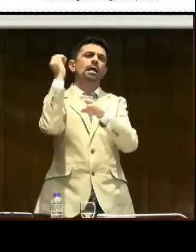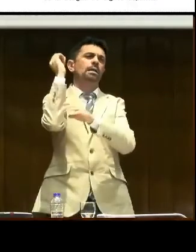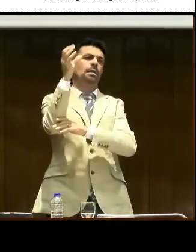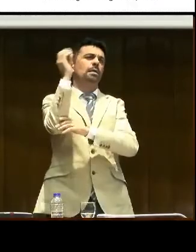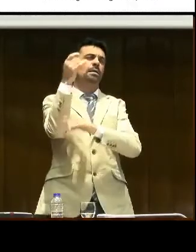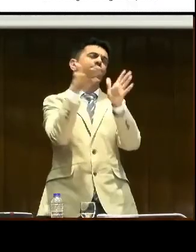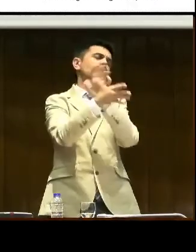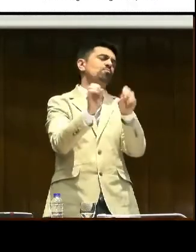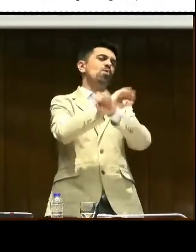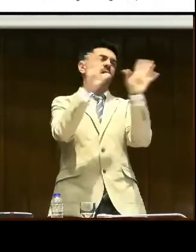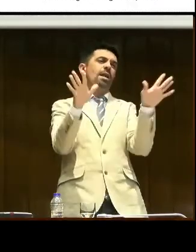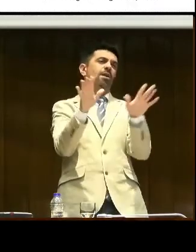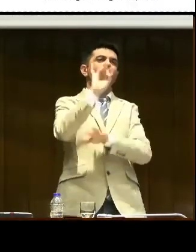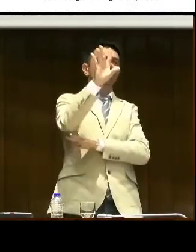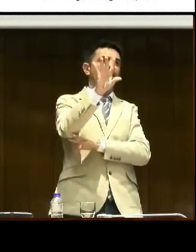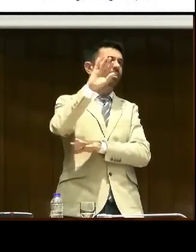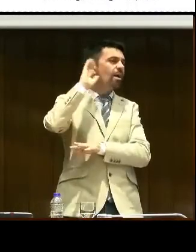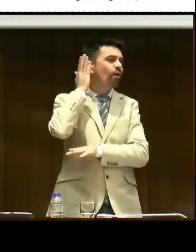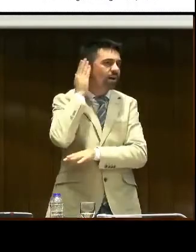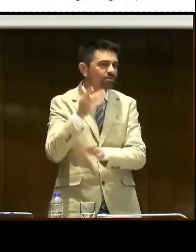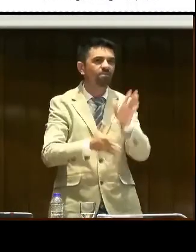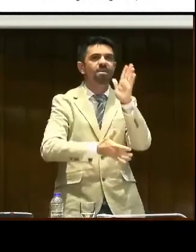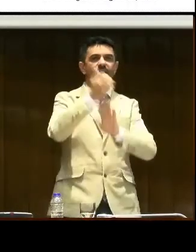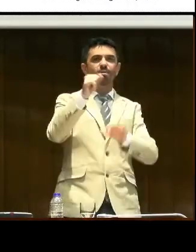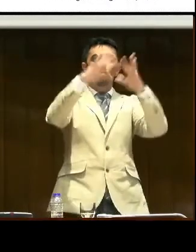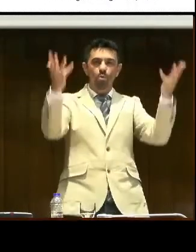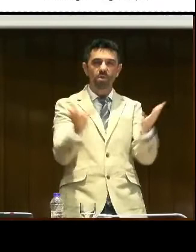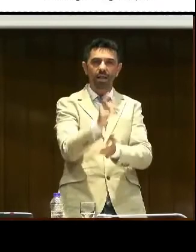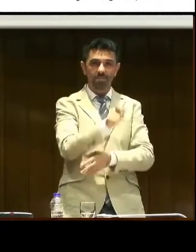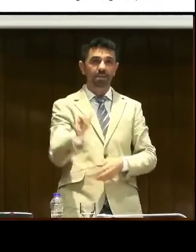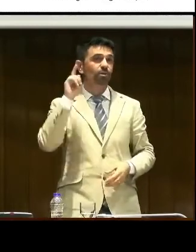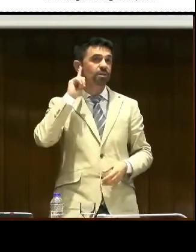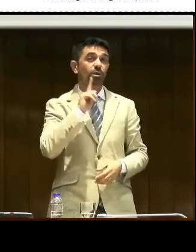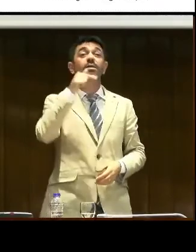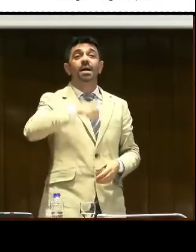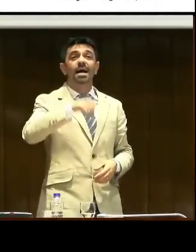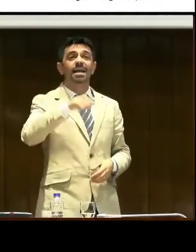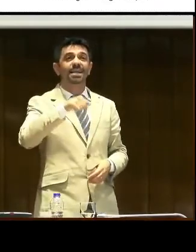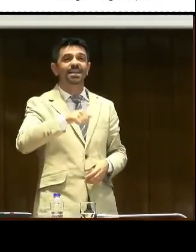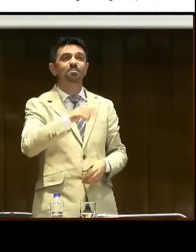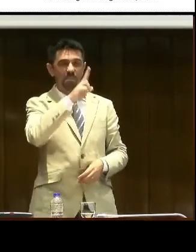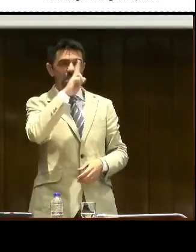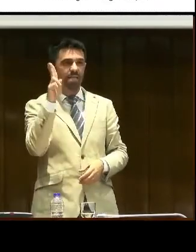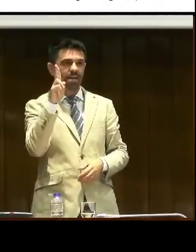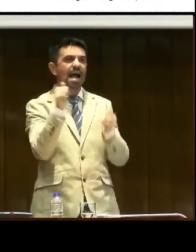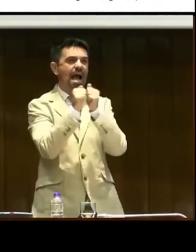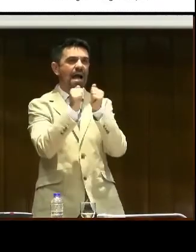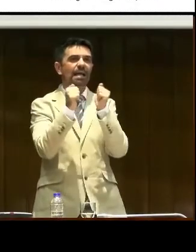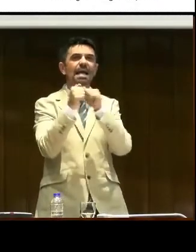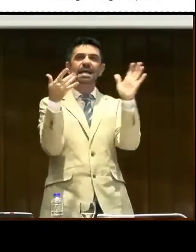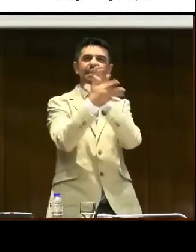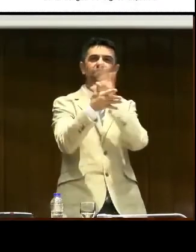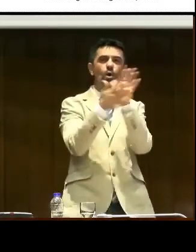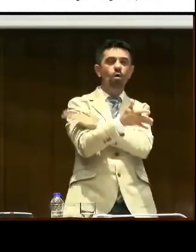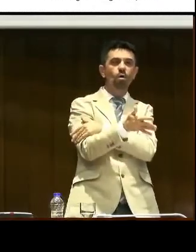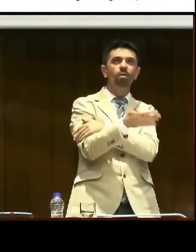Congreso de la Federación Mundial de Personas Sordas, aquí en Madrid, donde explicó cómo la comunicación se